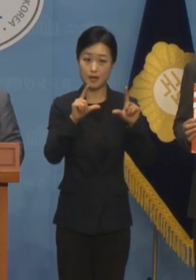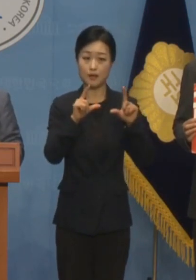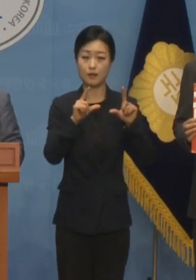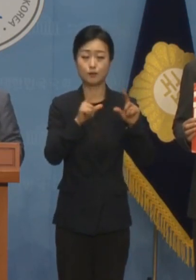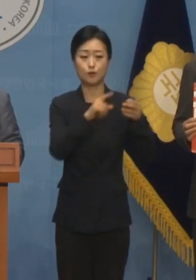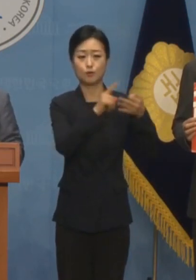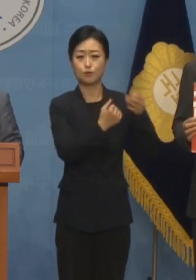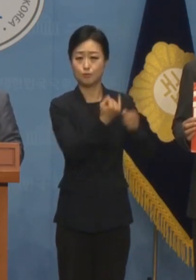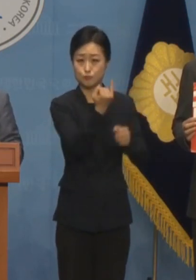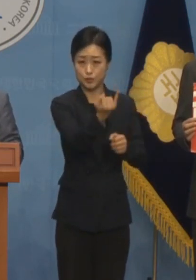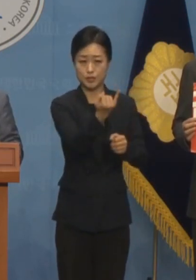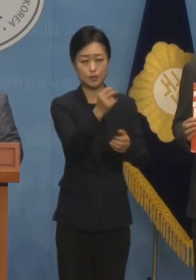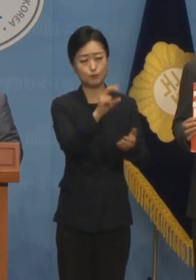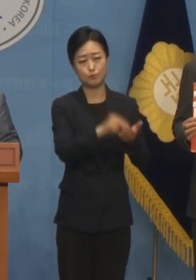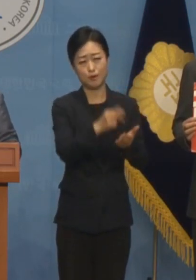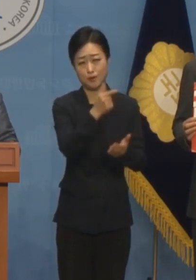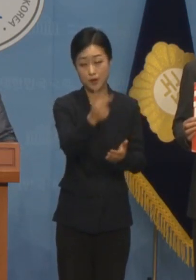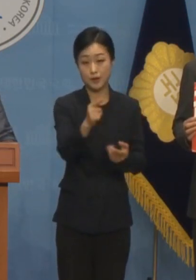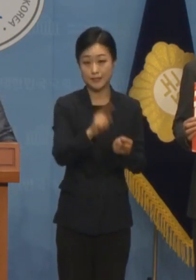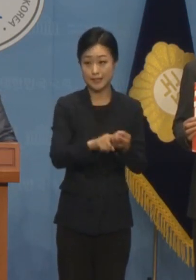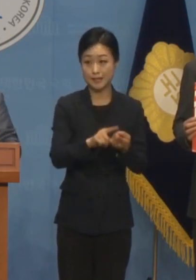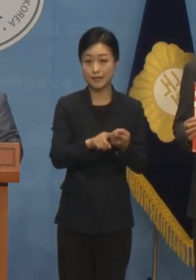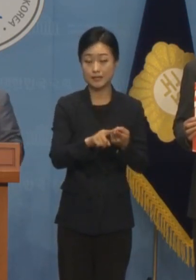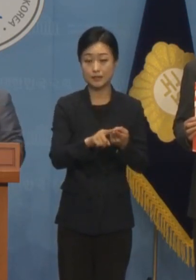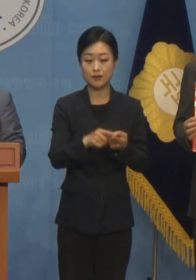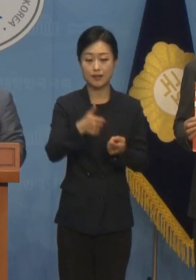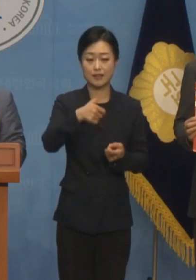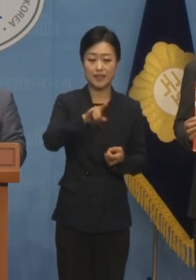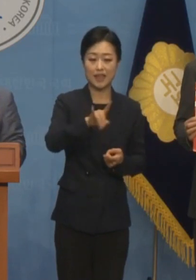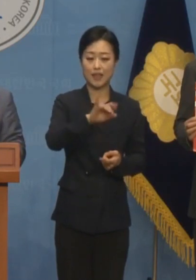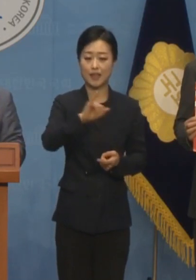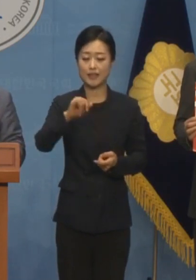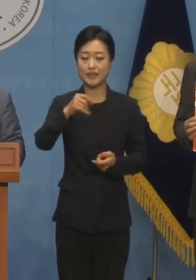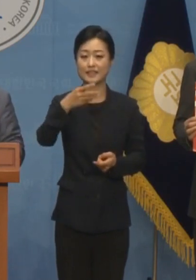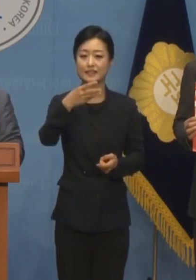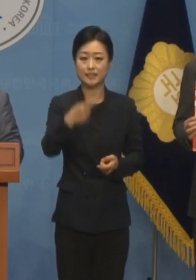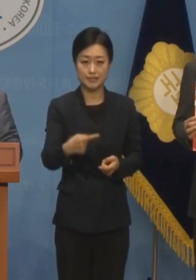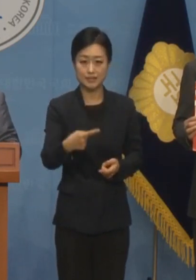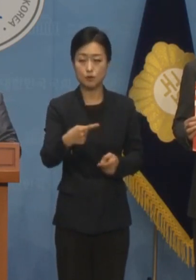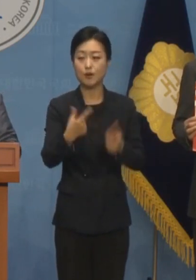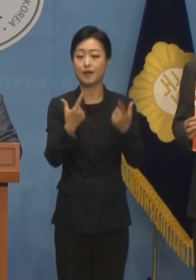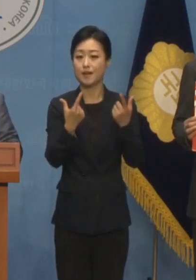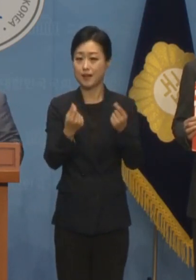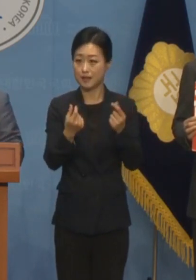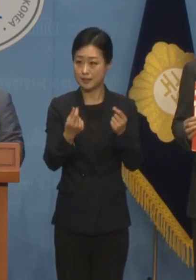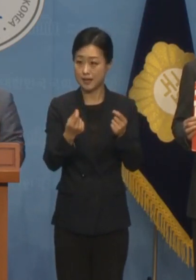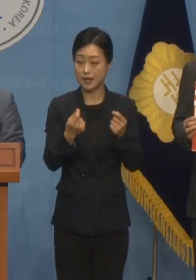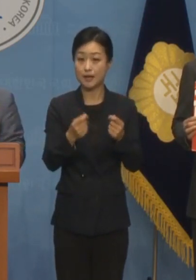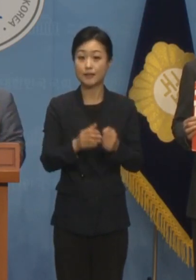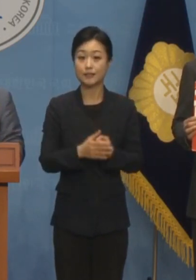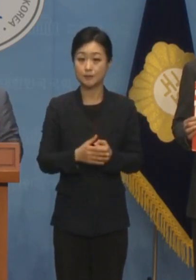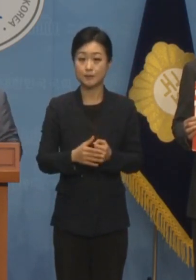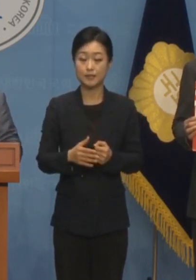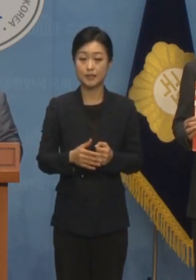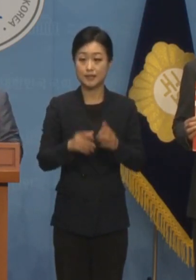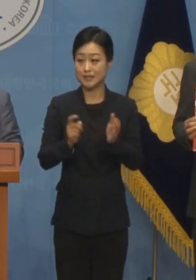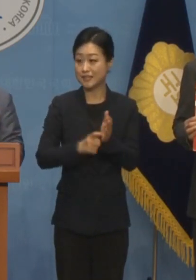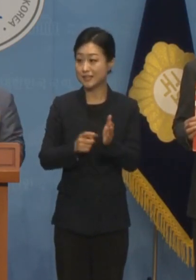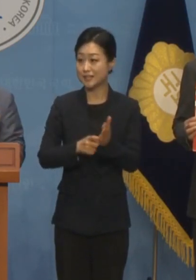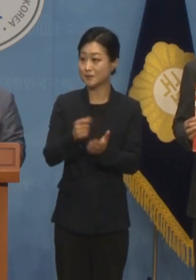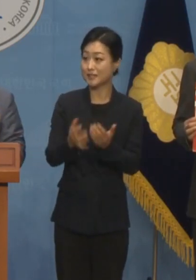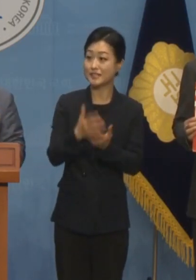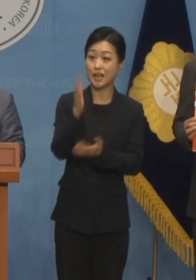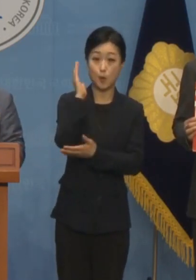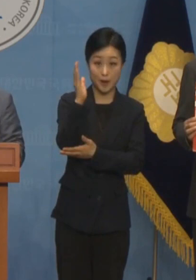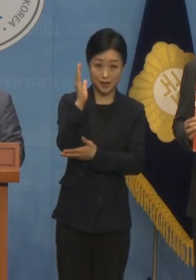김건희 리스크가 아니라 김건희 게이트로 비하하고 있다. 그래서 각계각층 시민들과 함께 긴급 기자회견하자고 제안을